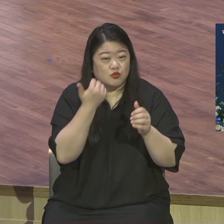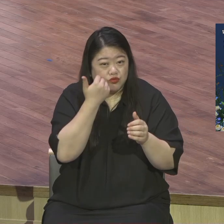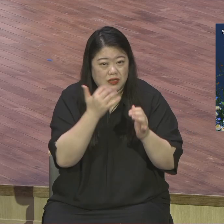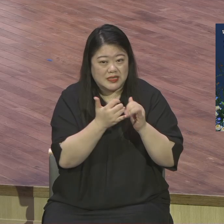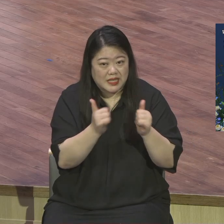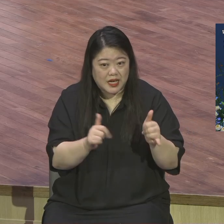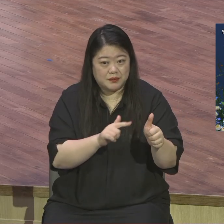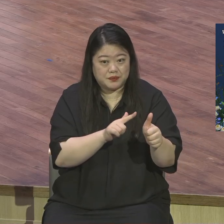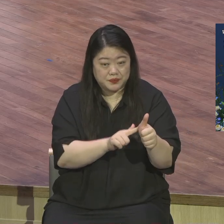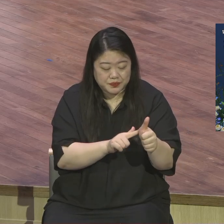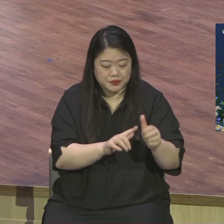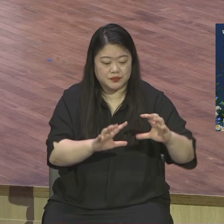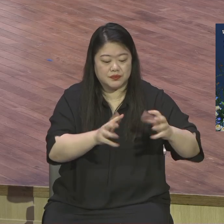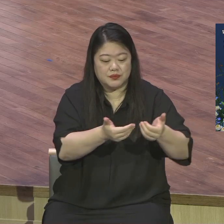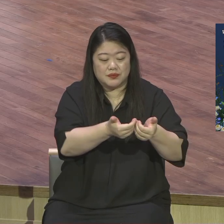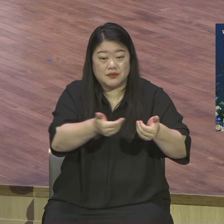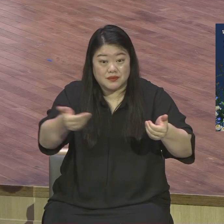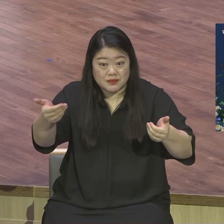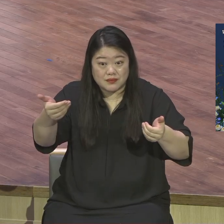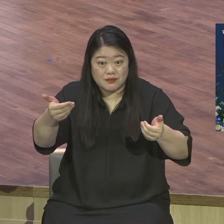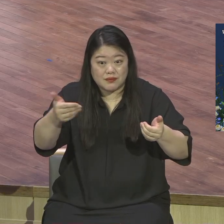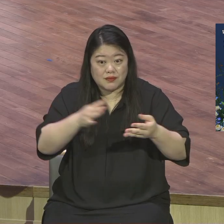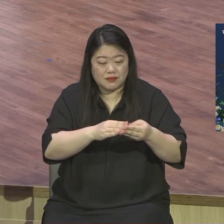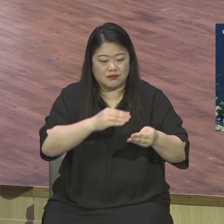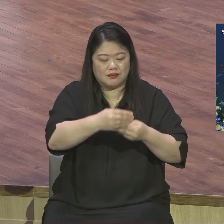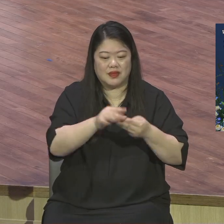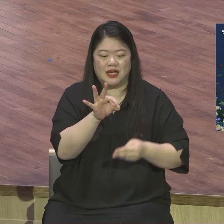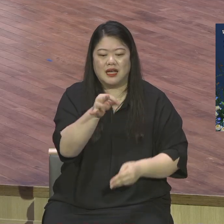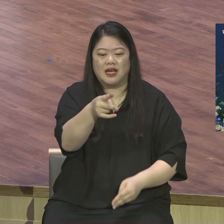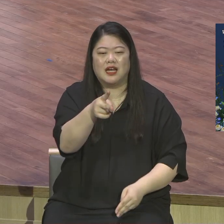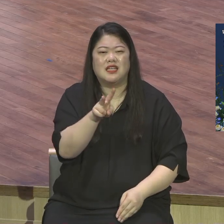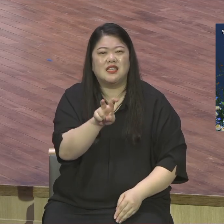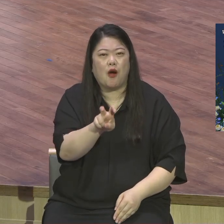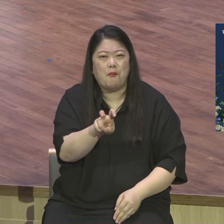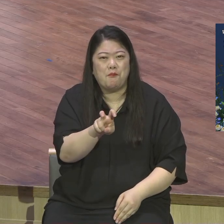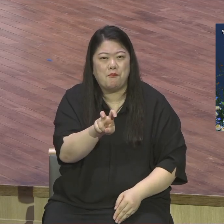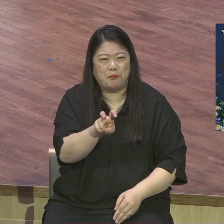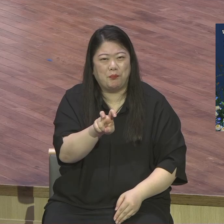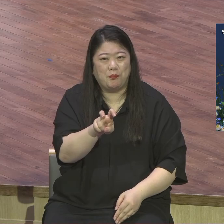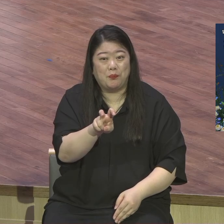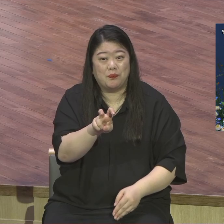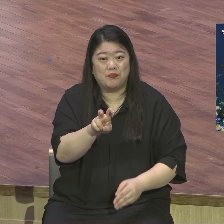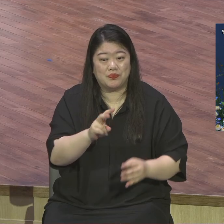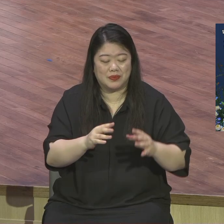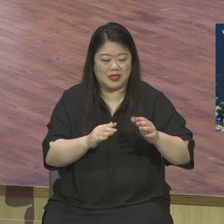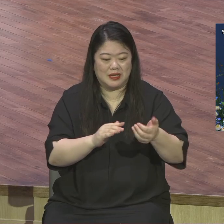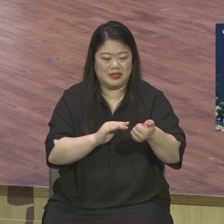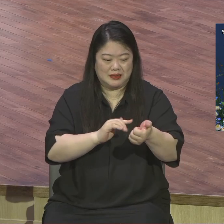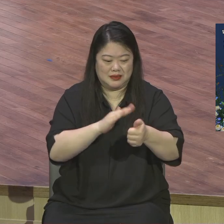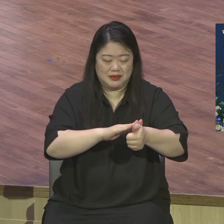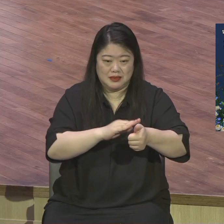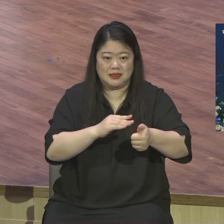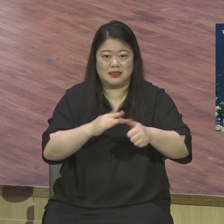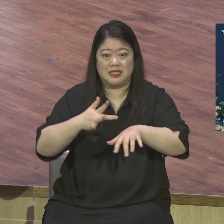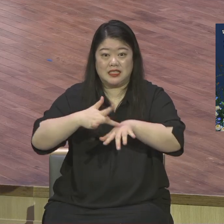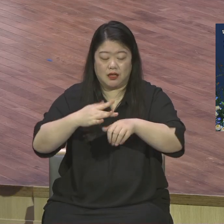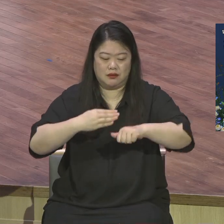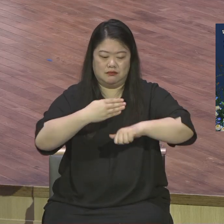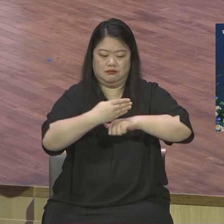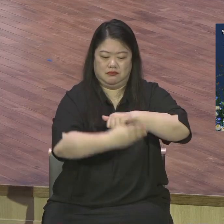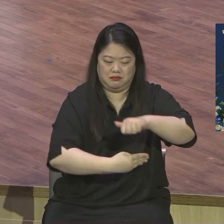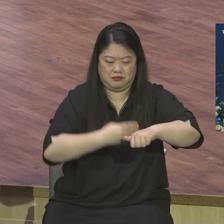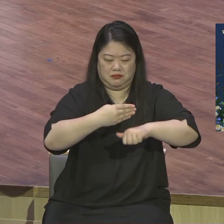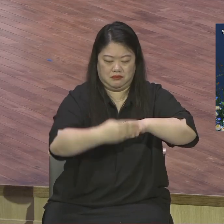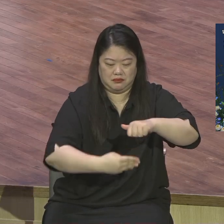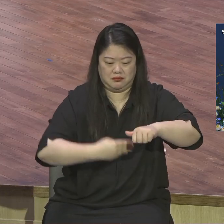그 공부를 해가지고 첫 작품 오늘 보냈더라 시신을 잘 이렇게 수건으로 잘